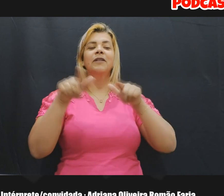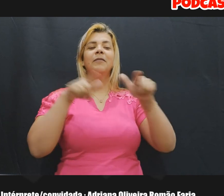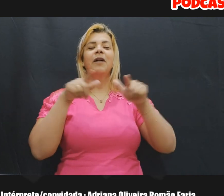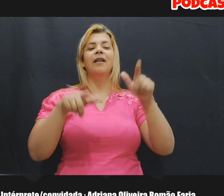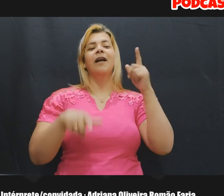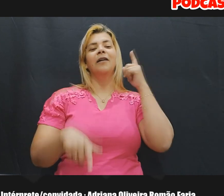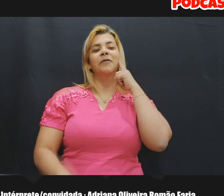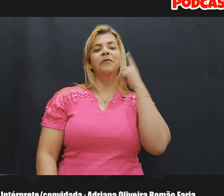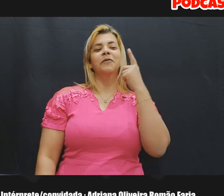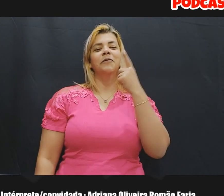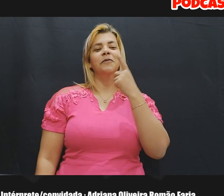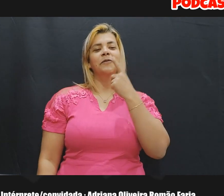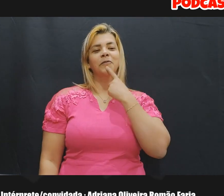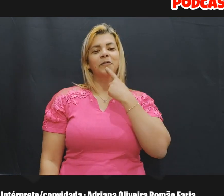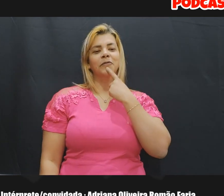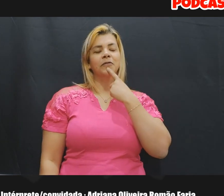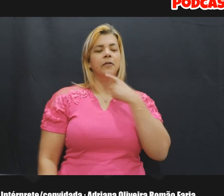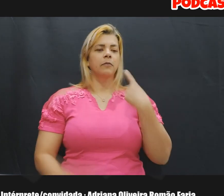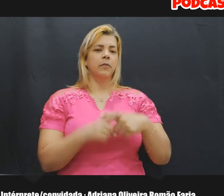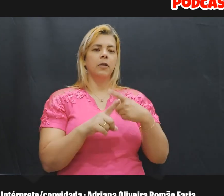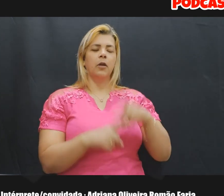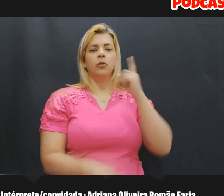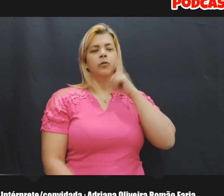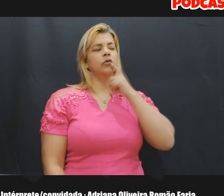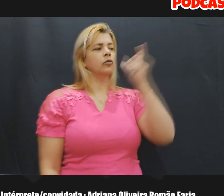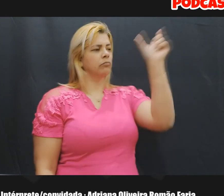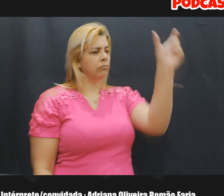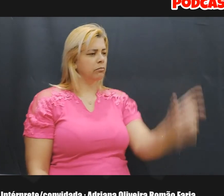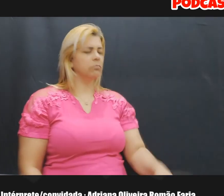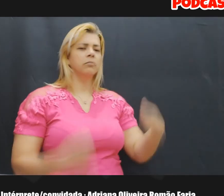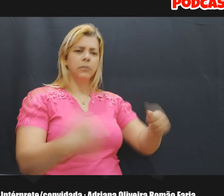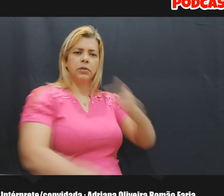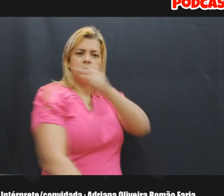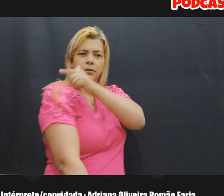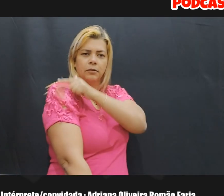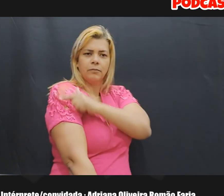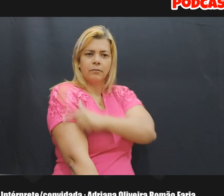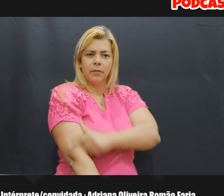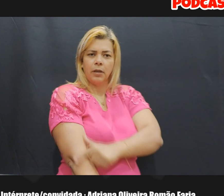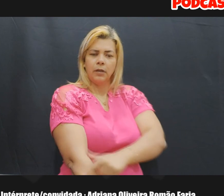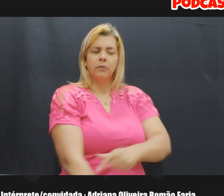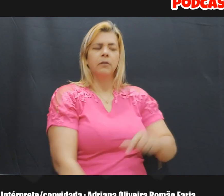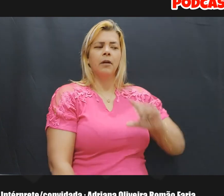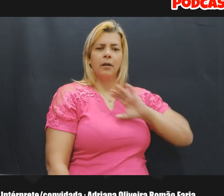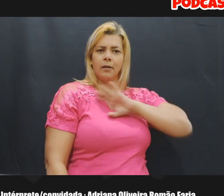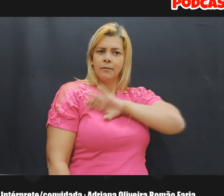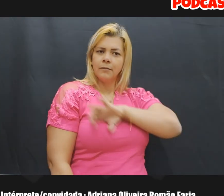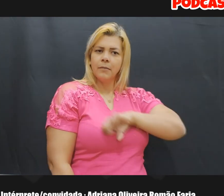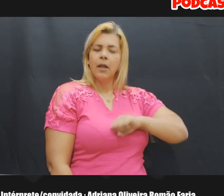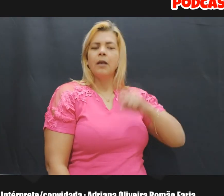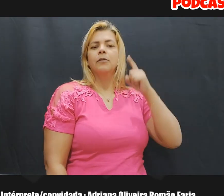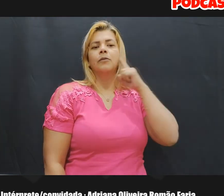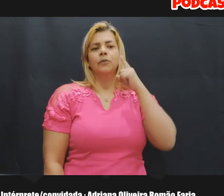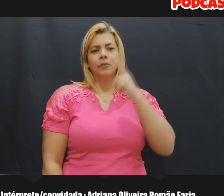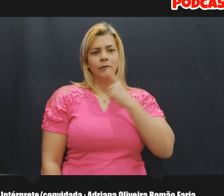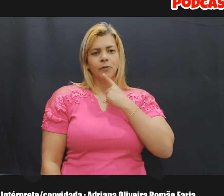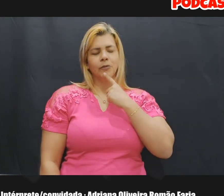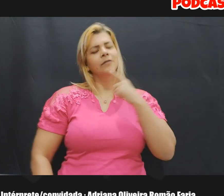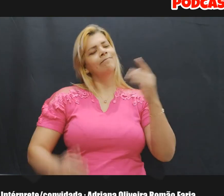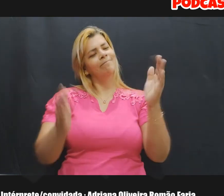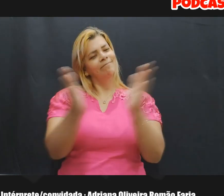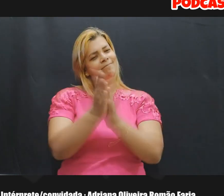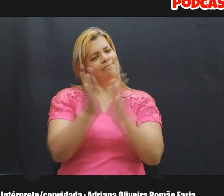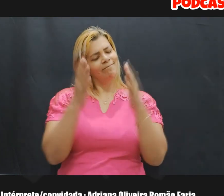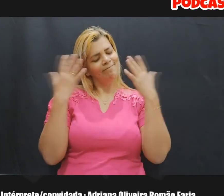tratar, sobretudo o surdo, é um ser humano, e ele merece ser respeitado como todos os outros. E parabéns mais